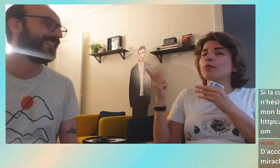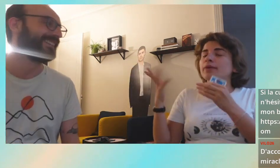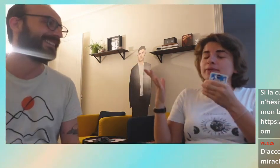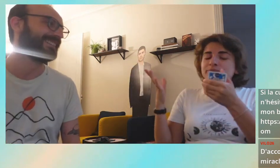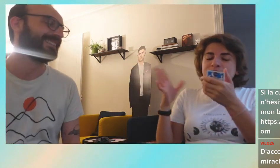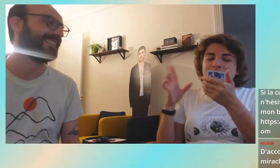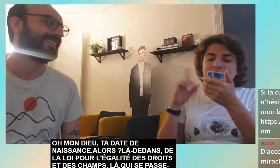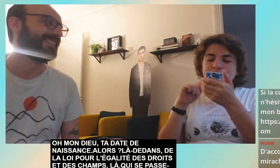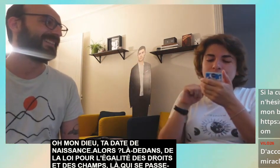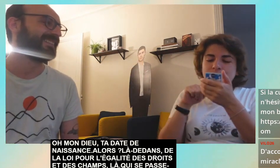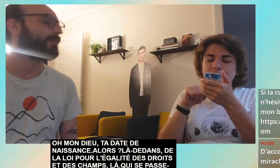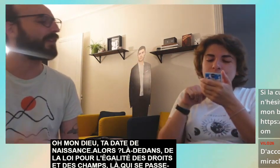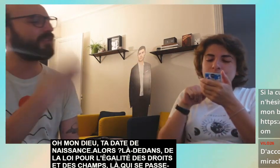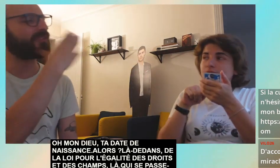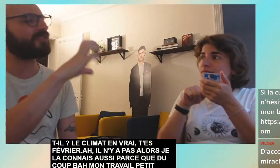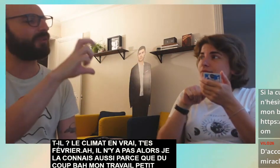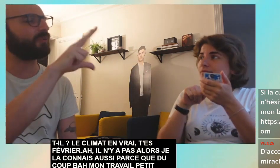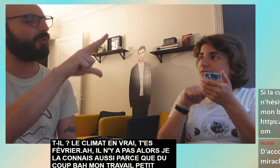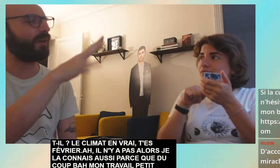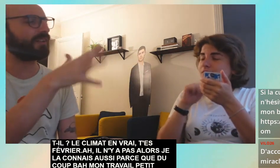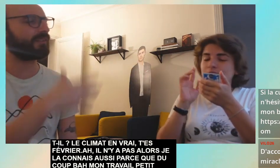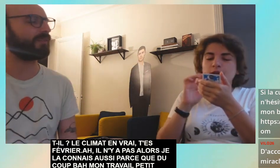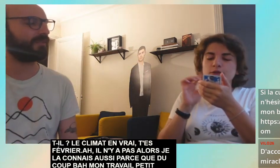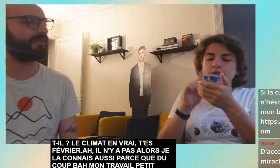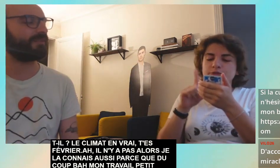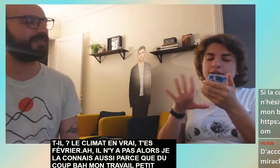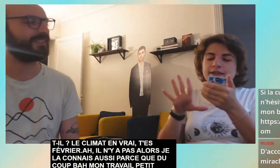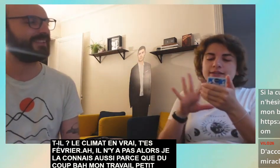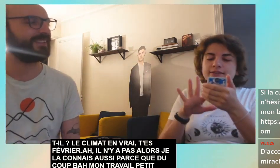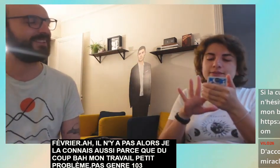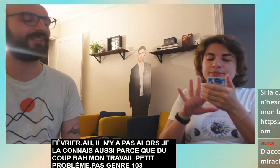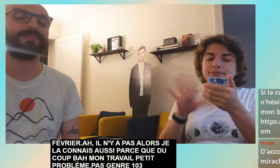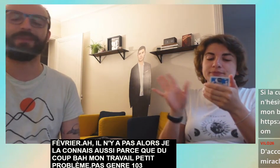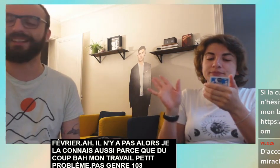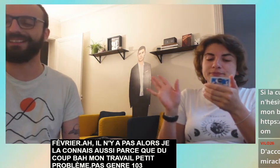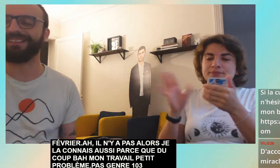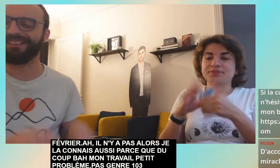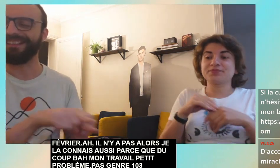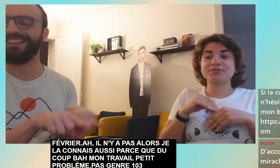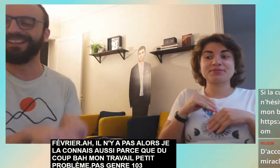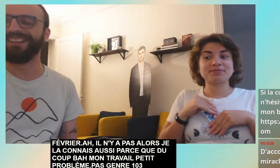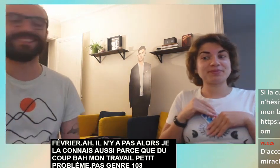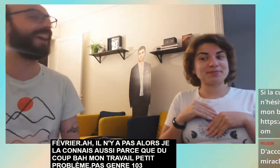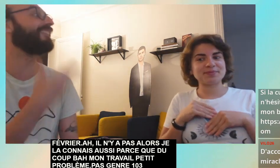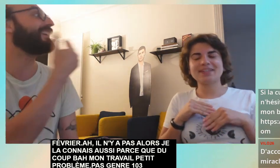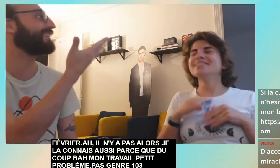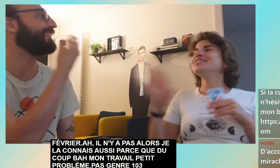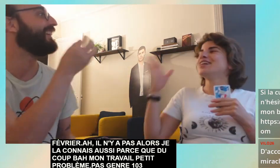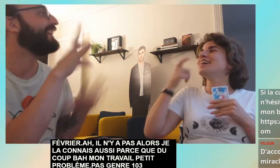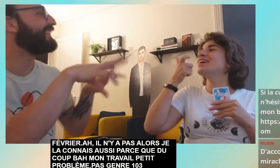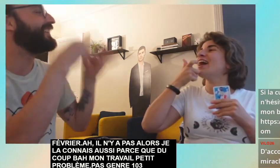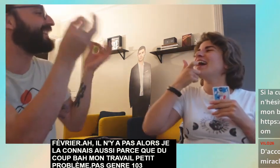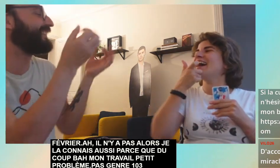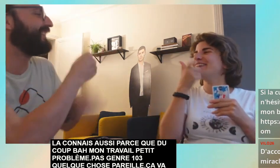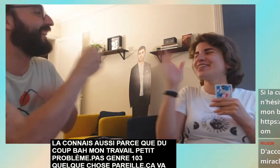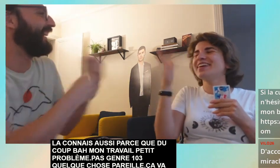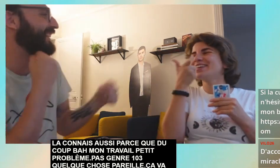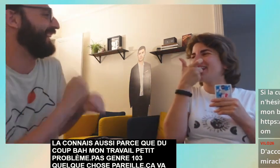bien. C'est pas genre 103 quelque chose. Non, 75. Ouais, c'est pareil. Ça va, c'est bon. J'ai trouvé